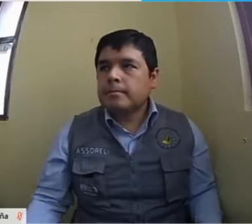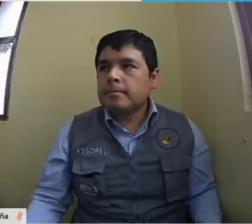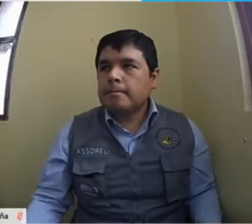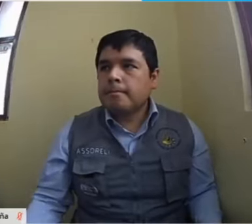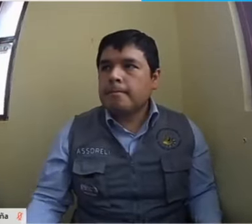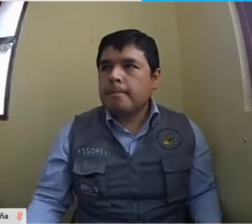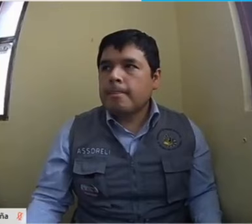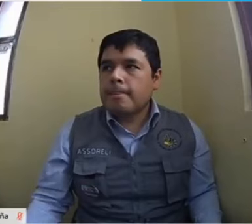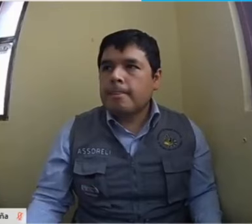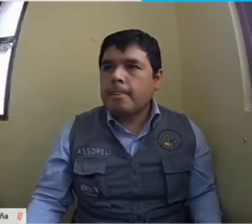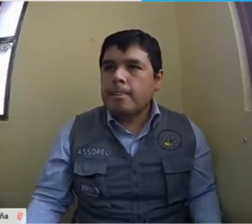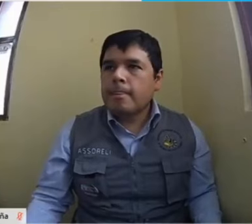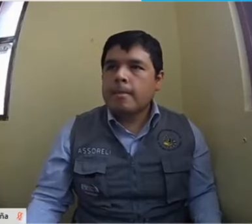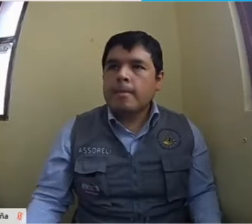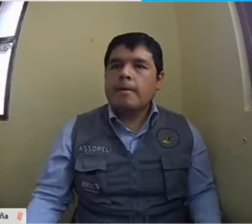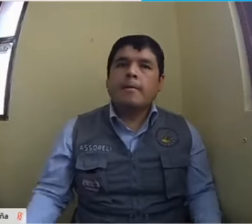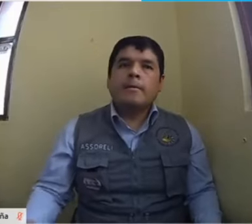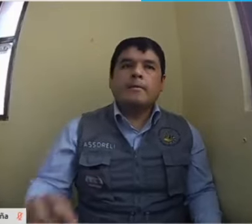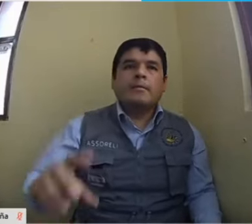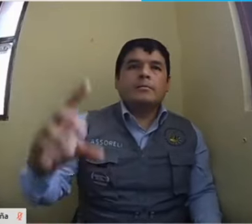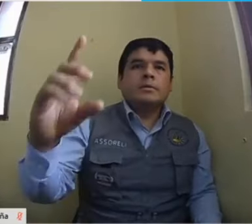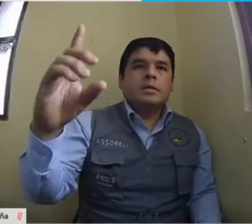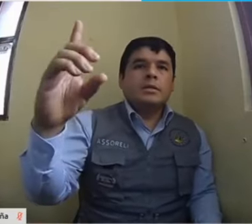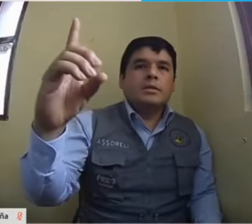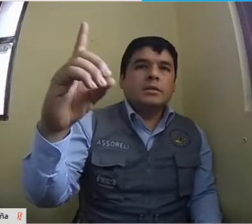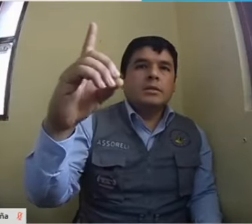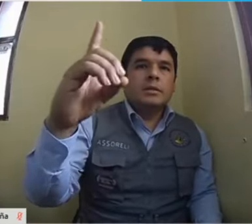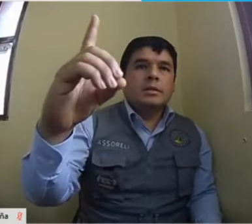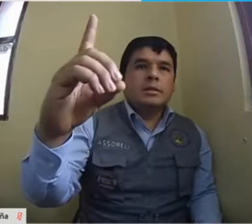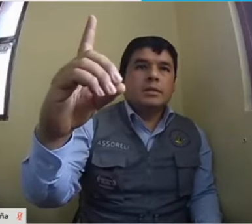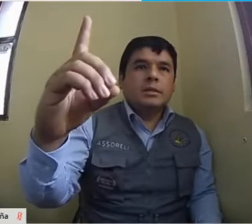movimientos cortos en círculo, por favor.